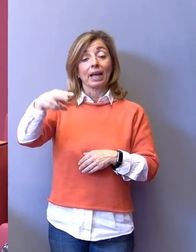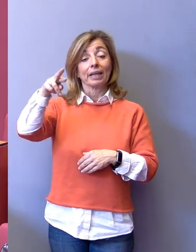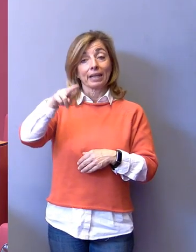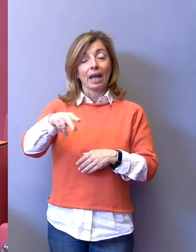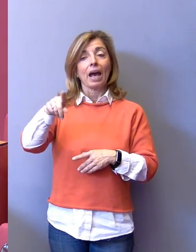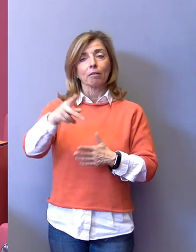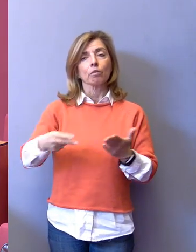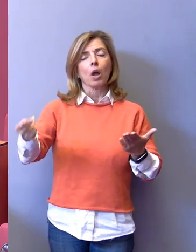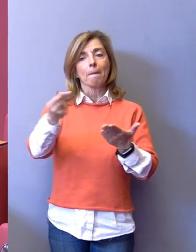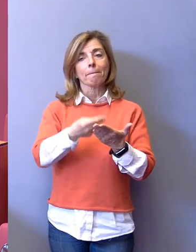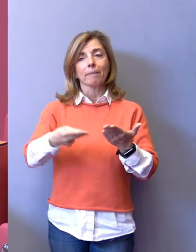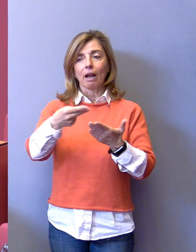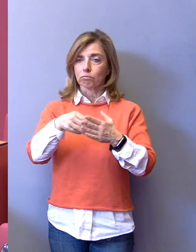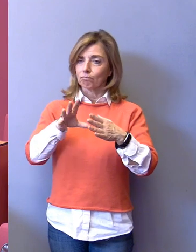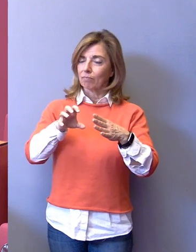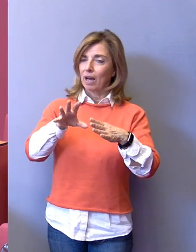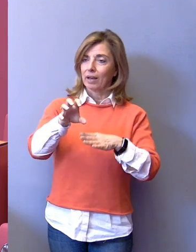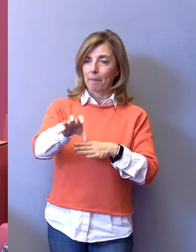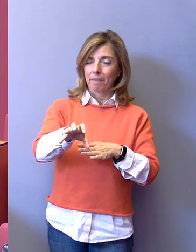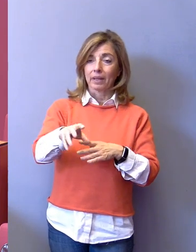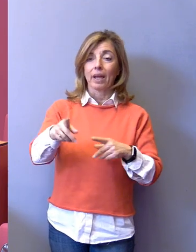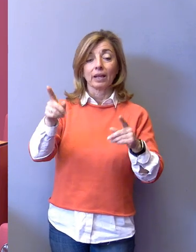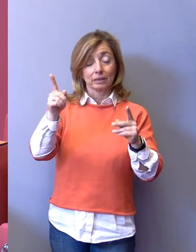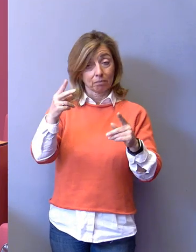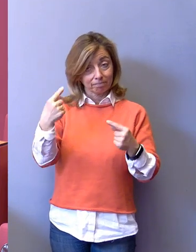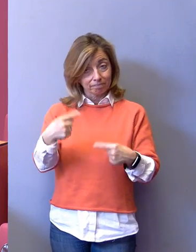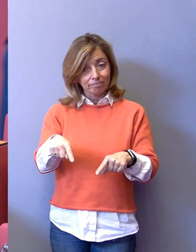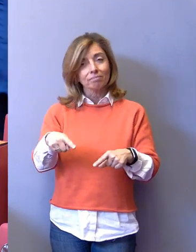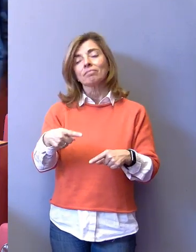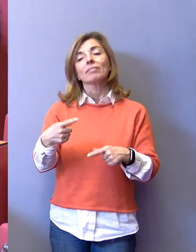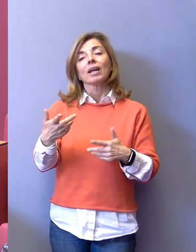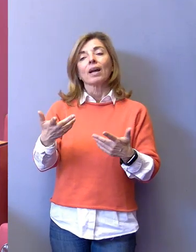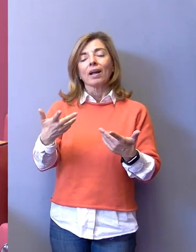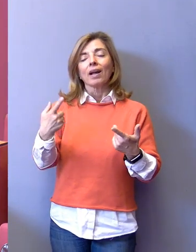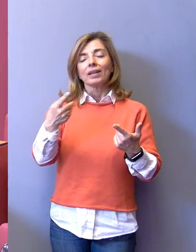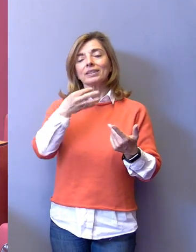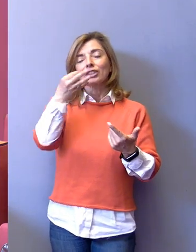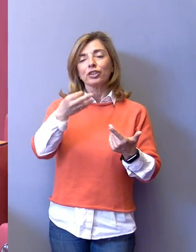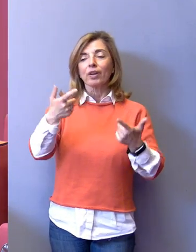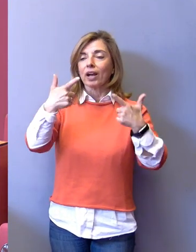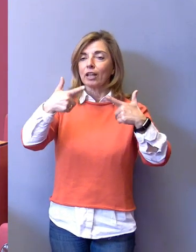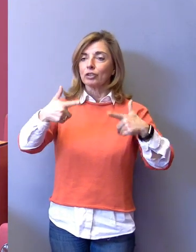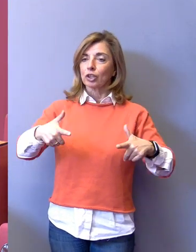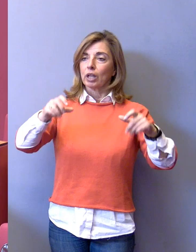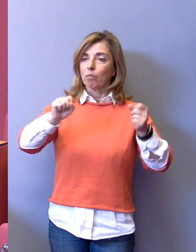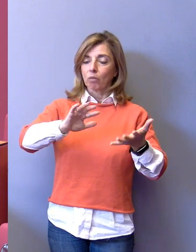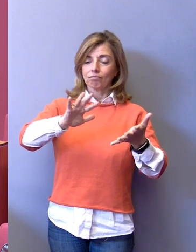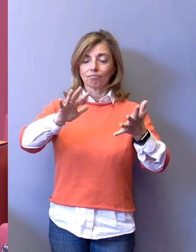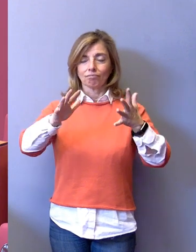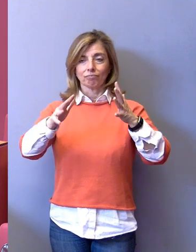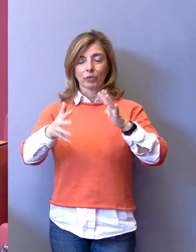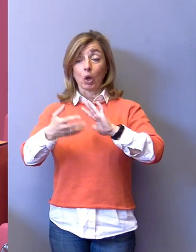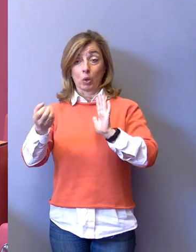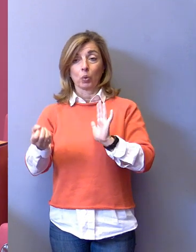resilienza sicuramente investimenti di questo tipo dedicati veramente a una visione della città nuova e incentrata anche